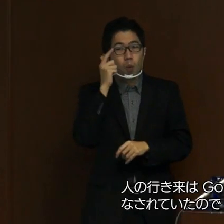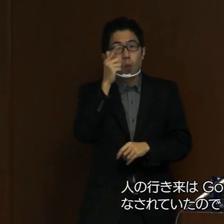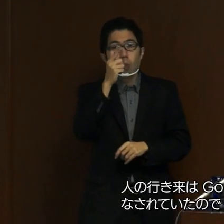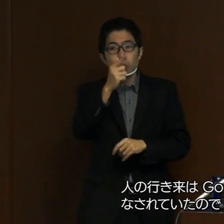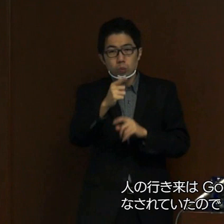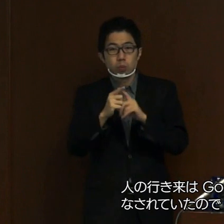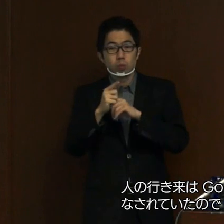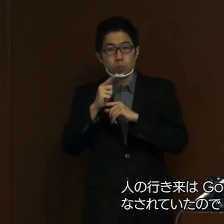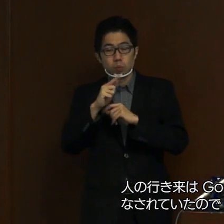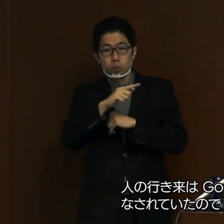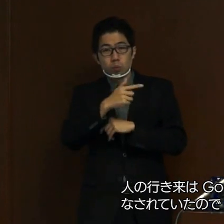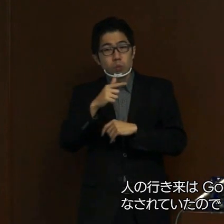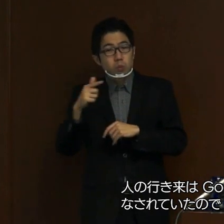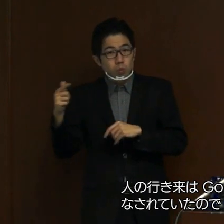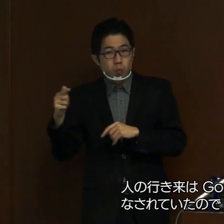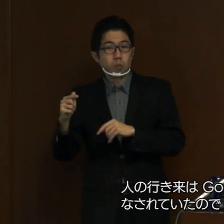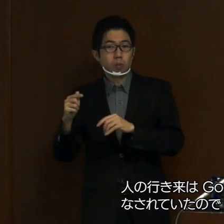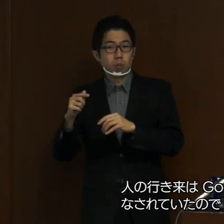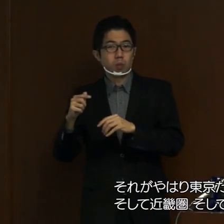ていたので、